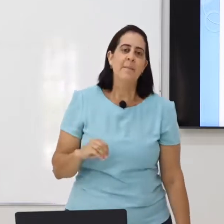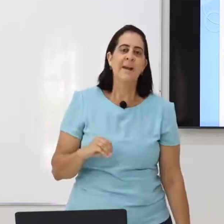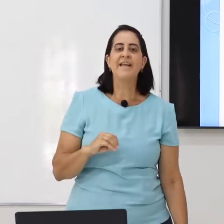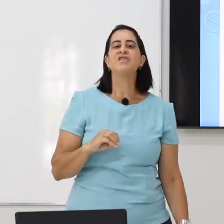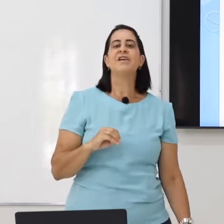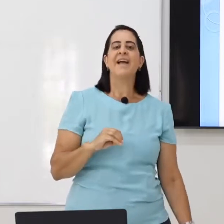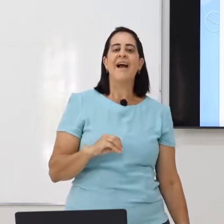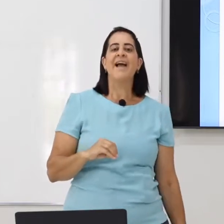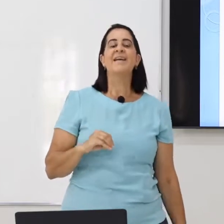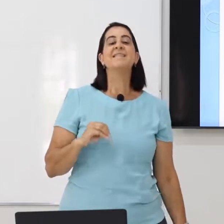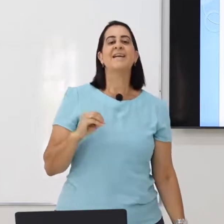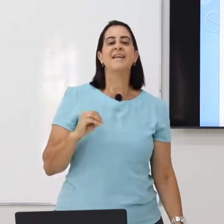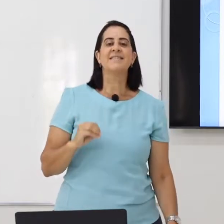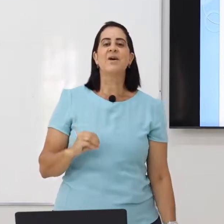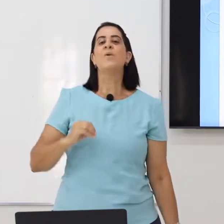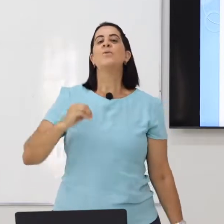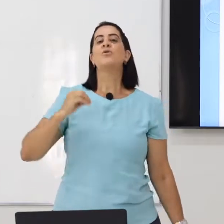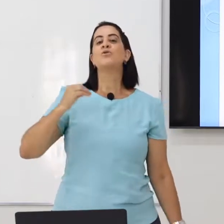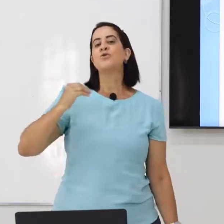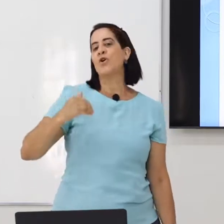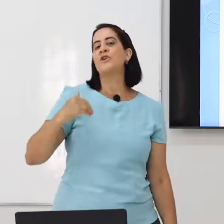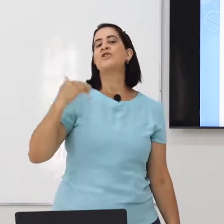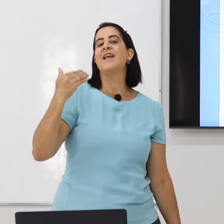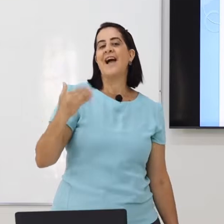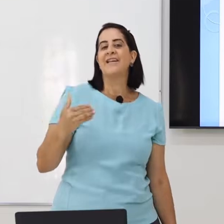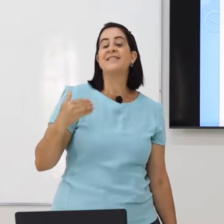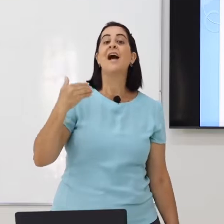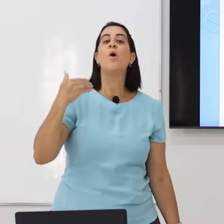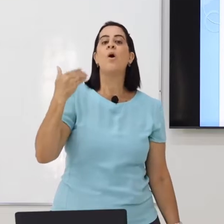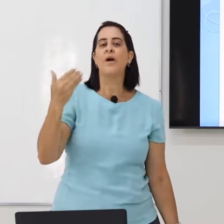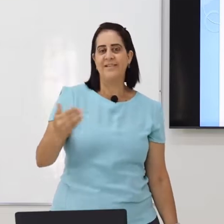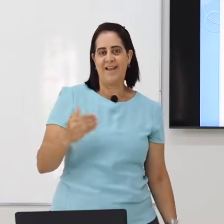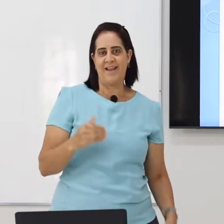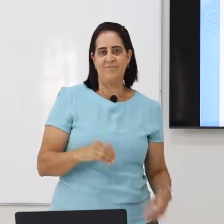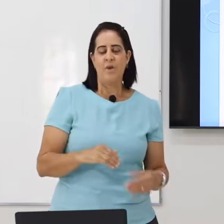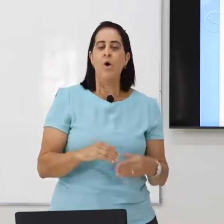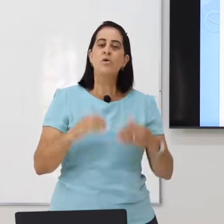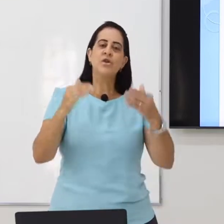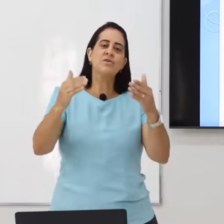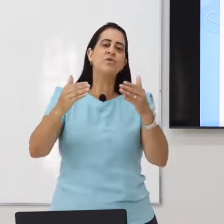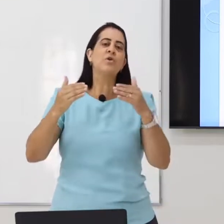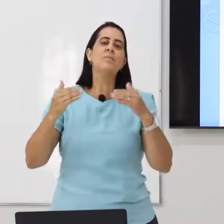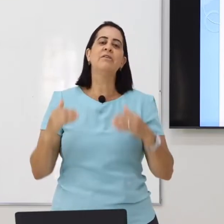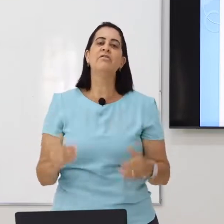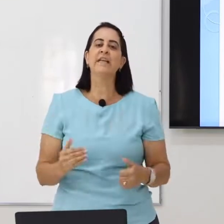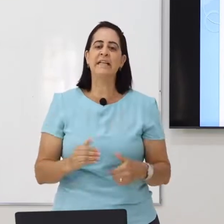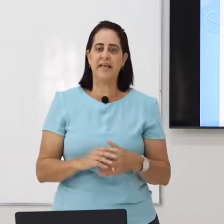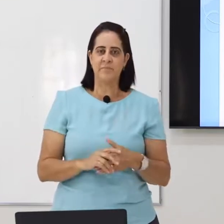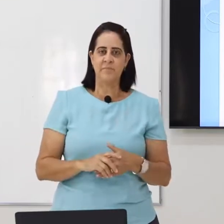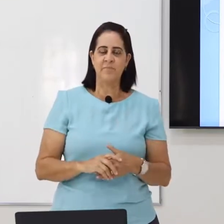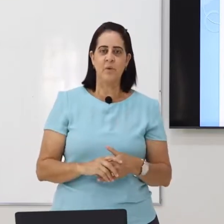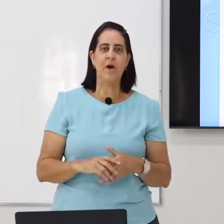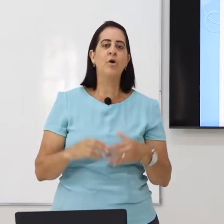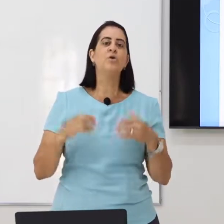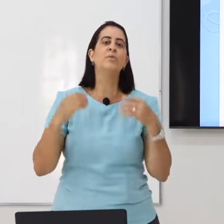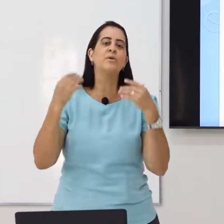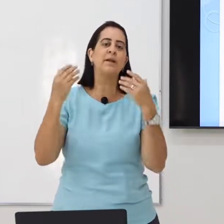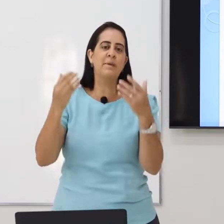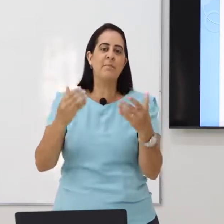para indicar essa questão dos ordinais, da ordem. Onde eu estou numa fila? Qual é o número da minha